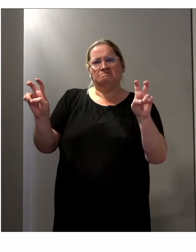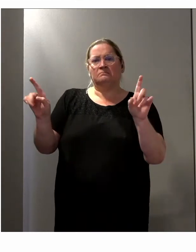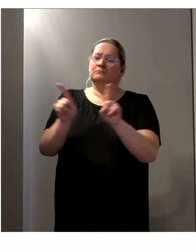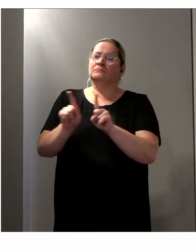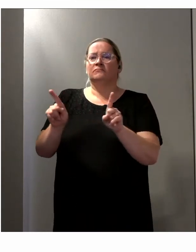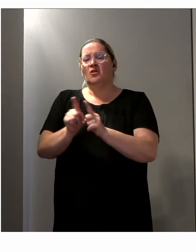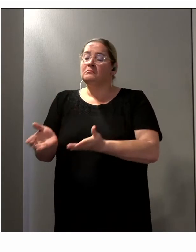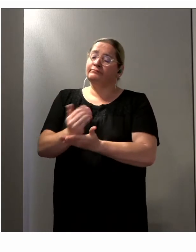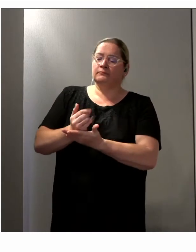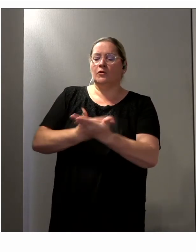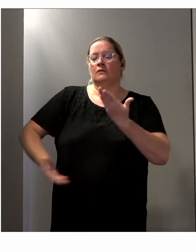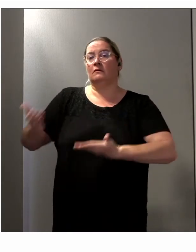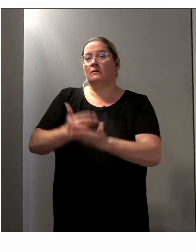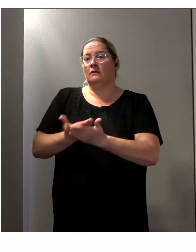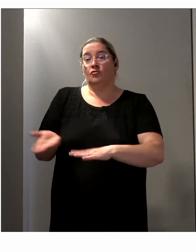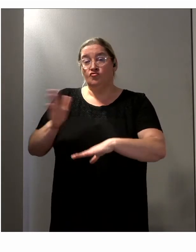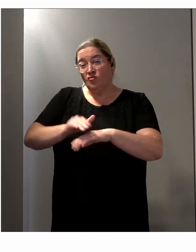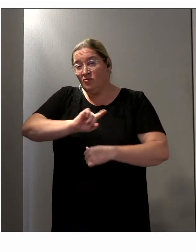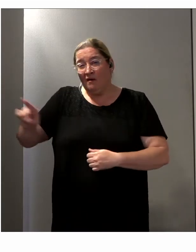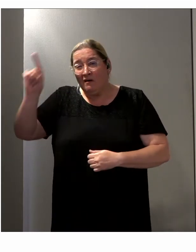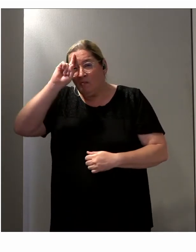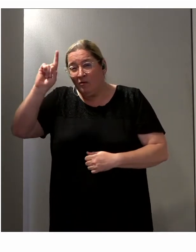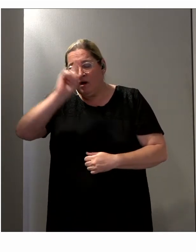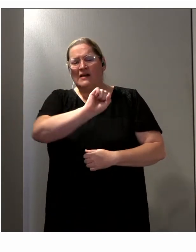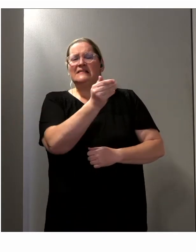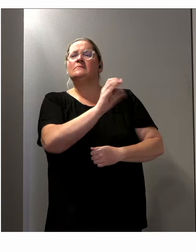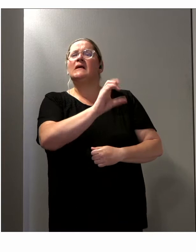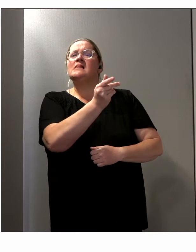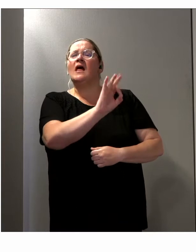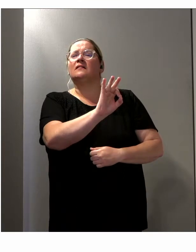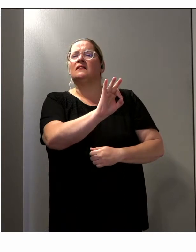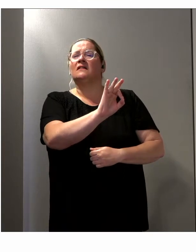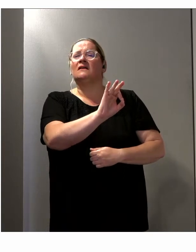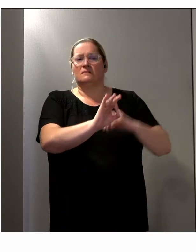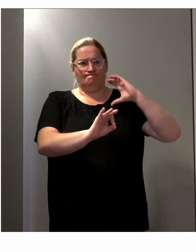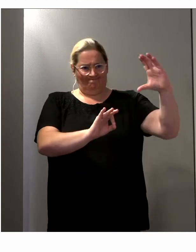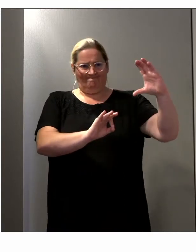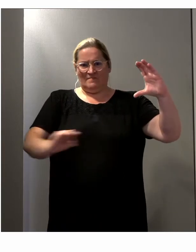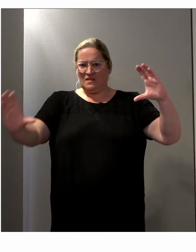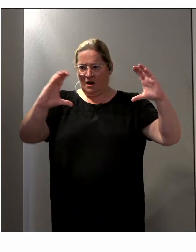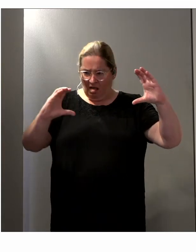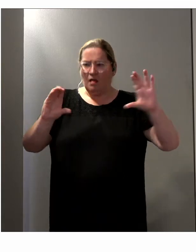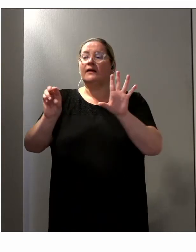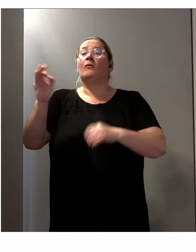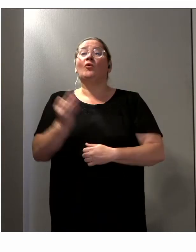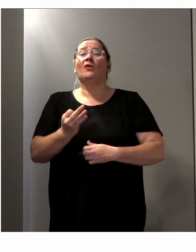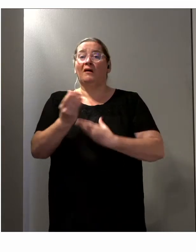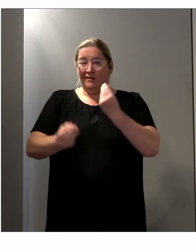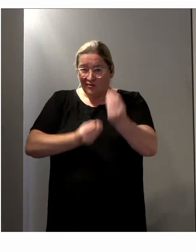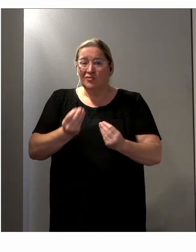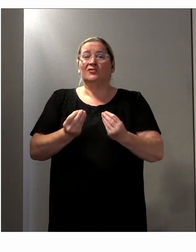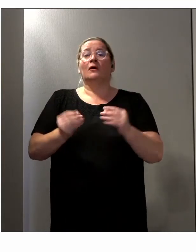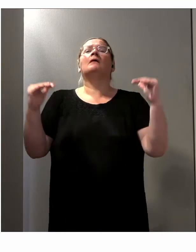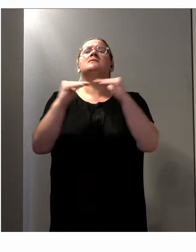de subsistance, car l'AH n'a jamais atteint 80% du SMIC net, ni 90% du seuil minimum de pauvreté,